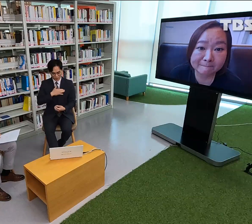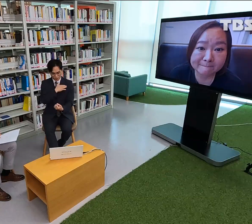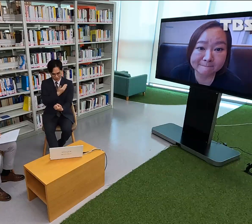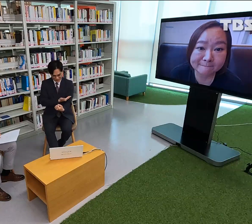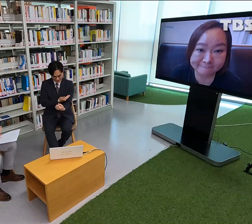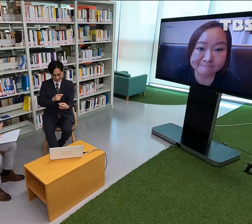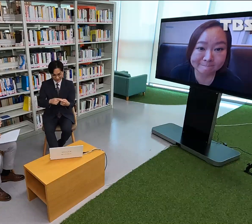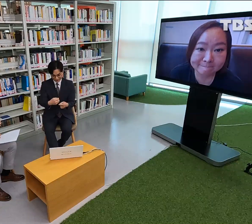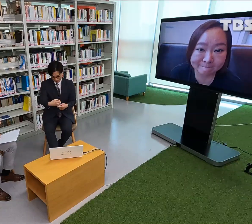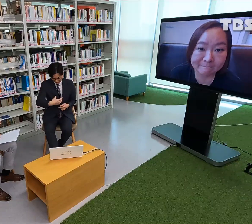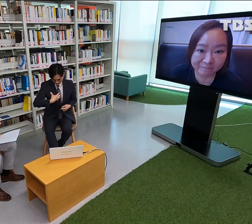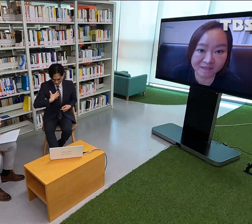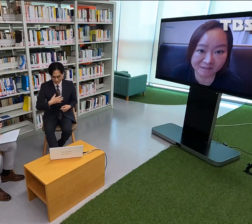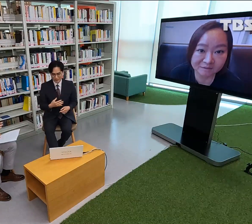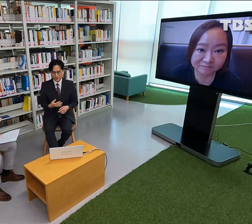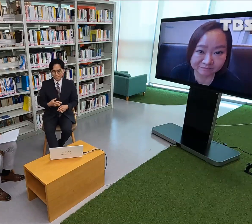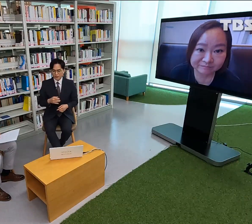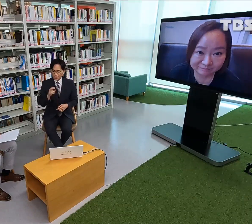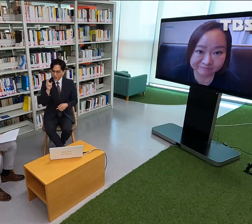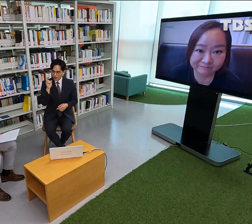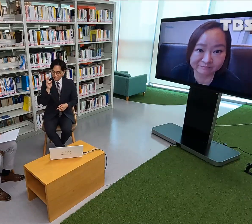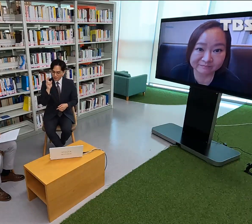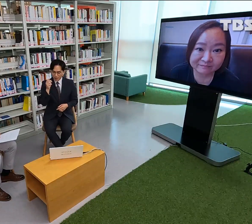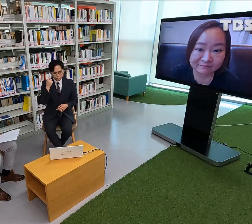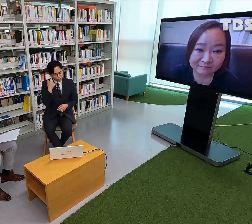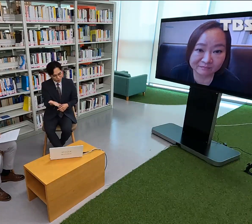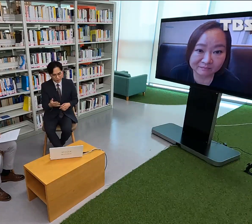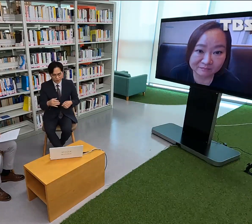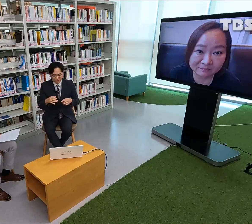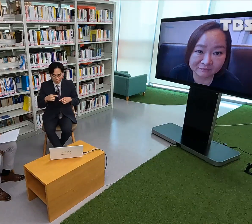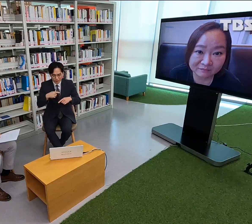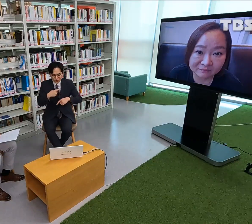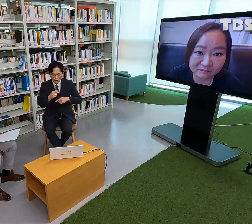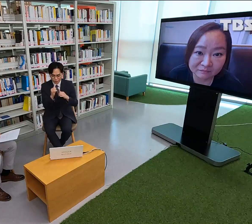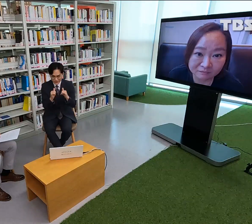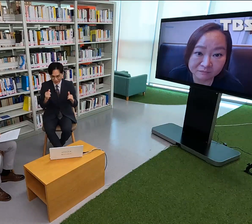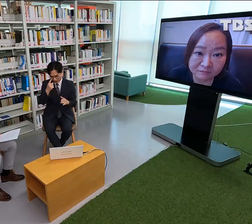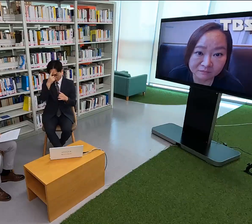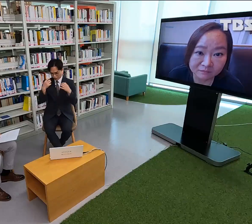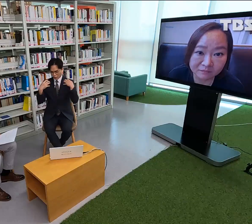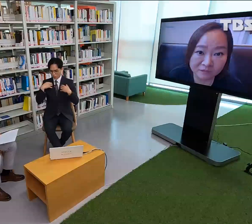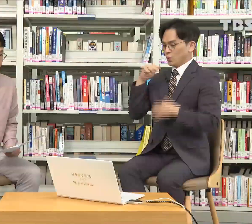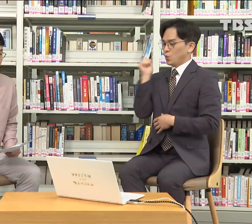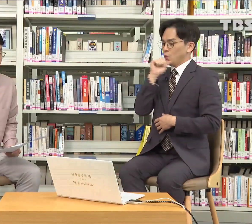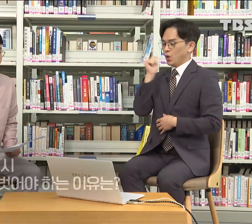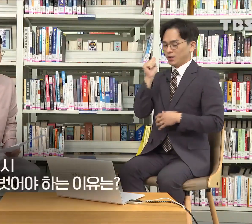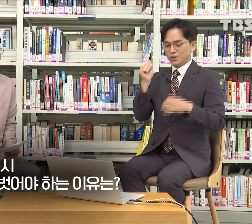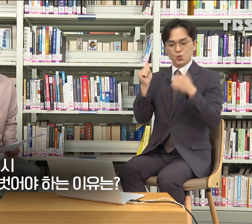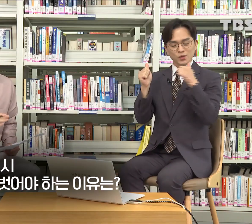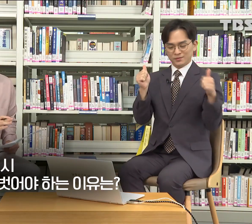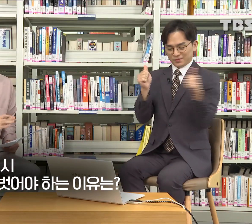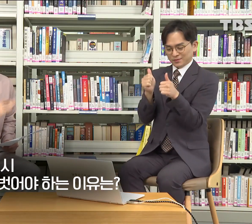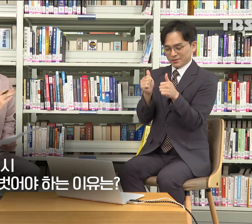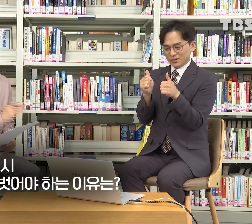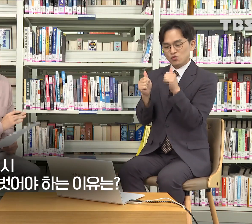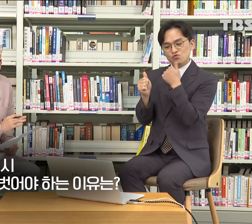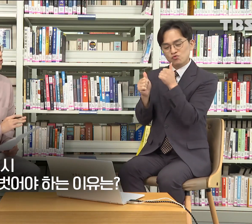통역을 할 때 마스크를 안 쓰세요. 그 브리핑을 그 통역할 때 그러면 마스크를 착용하면 안 되는